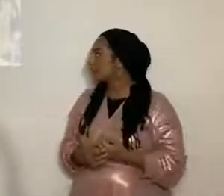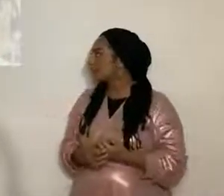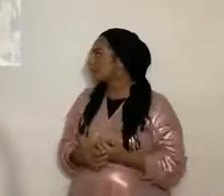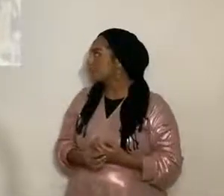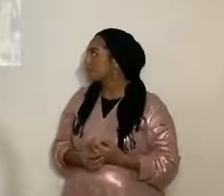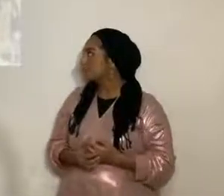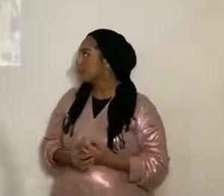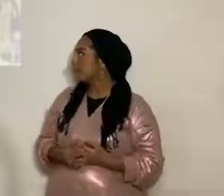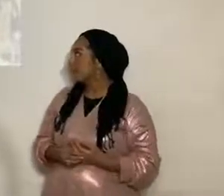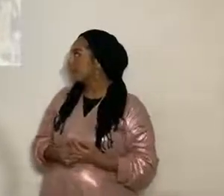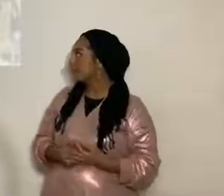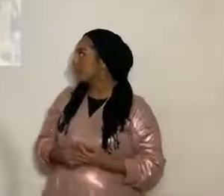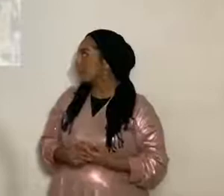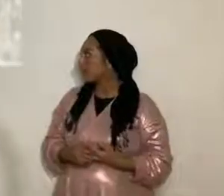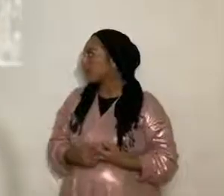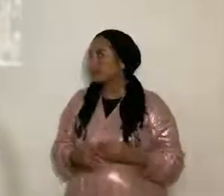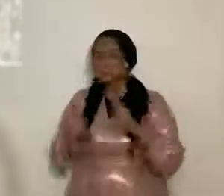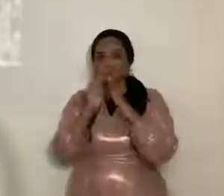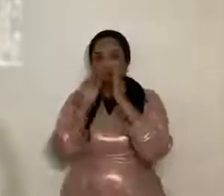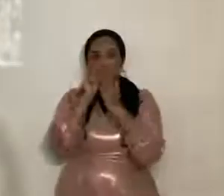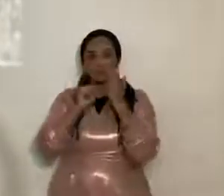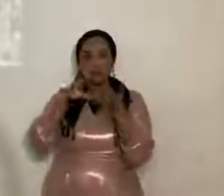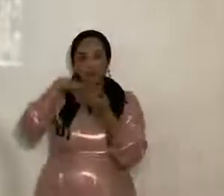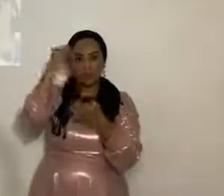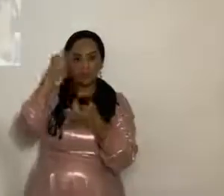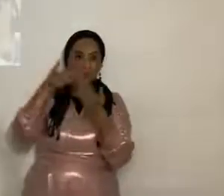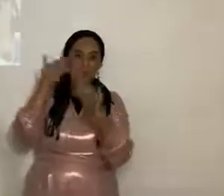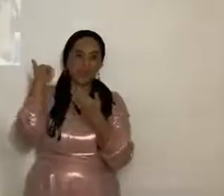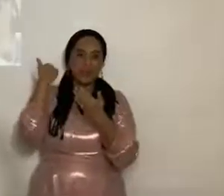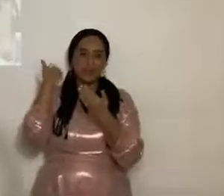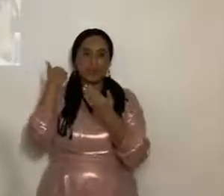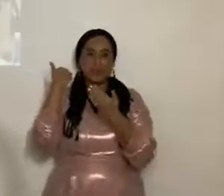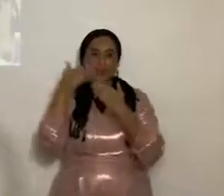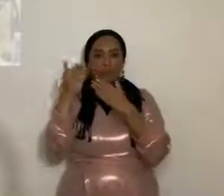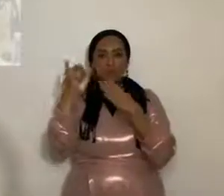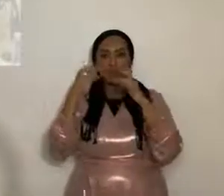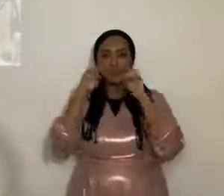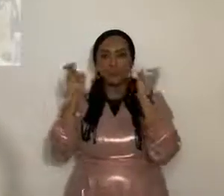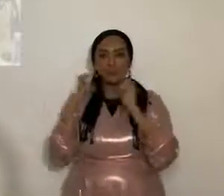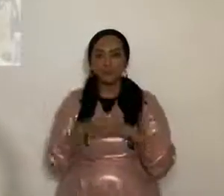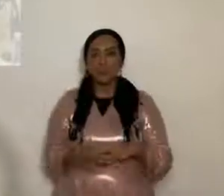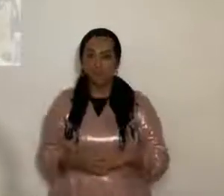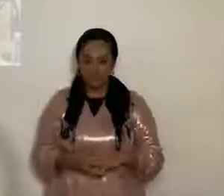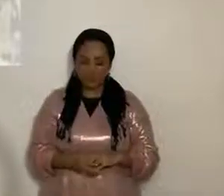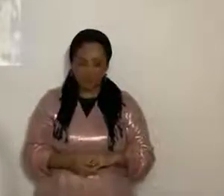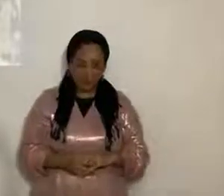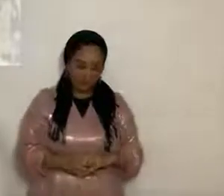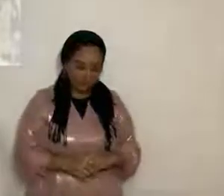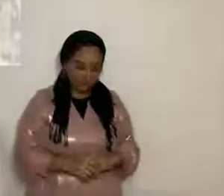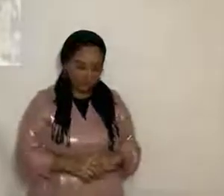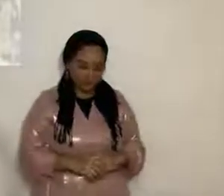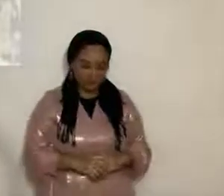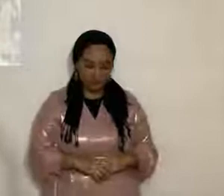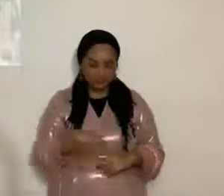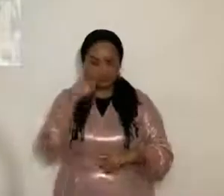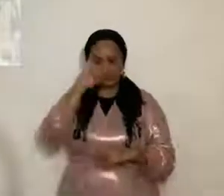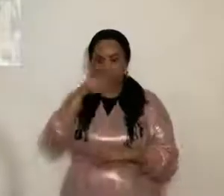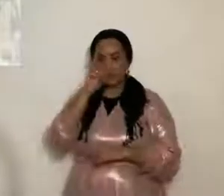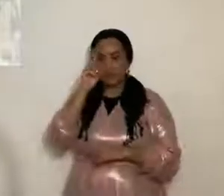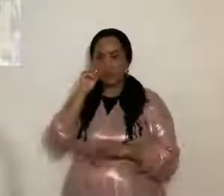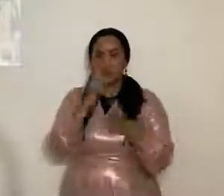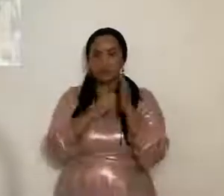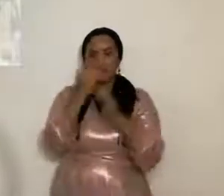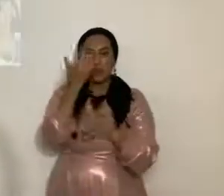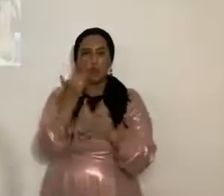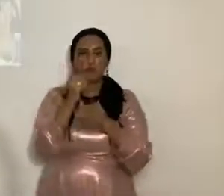2. Esta cita la vimos hace unos temas, hace no mucho, así que tal vez muchos la recordarán. Dice Juan